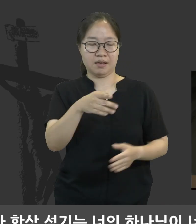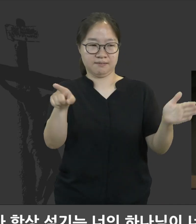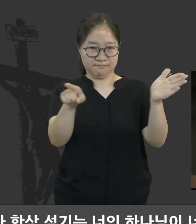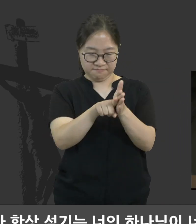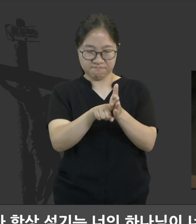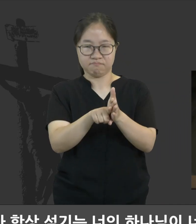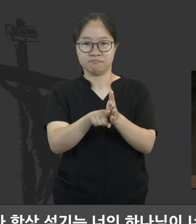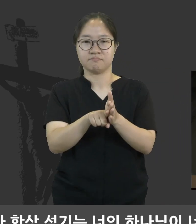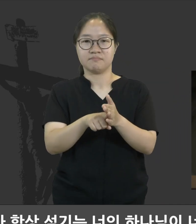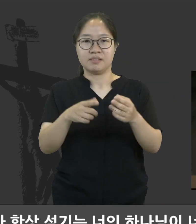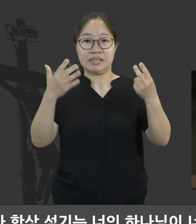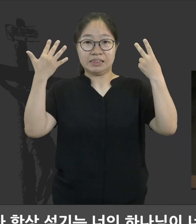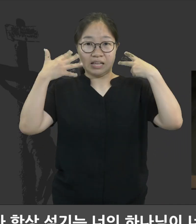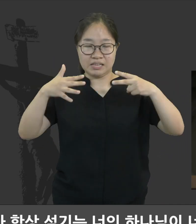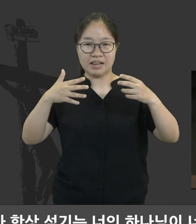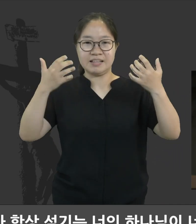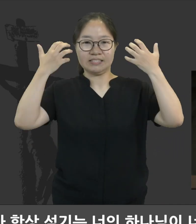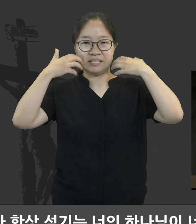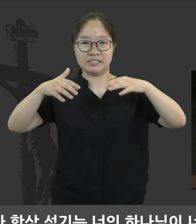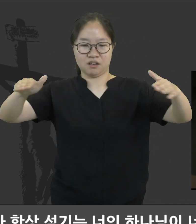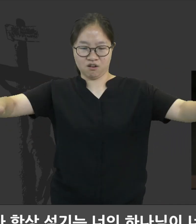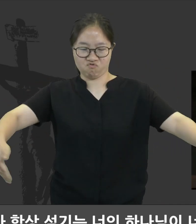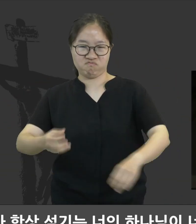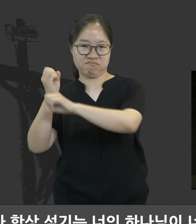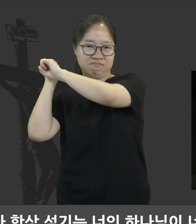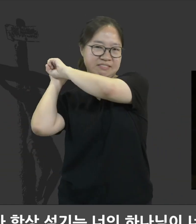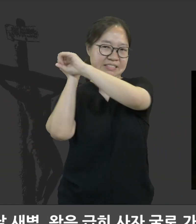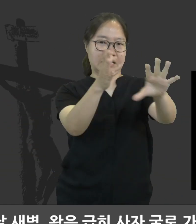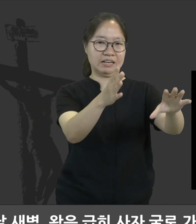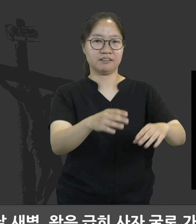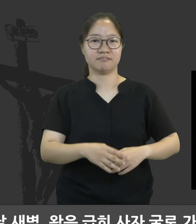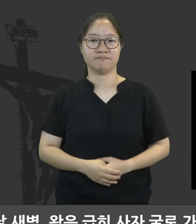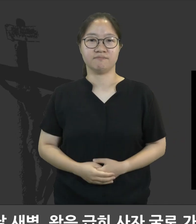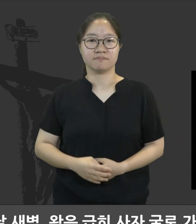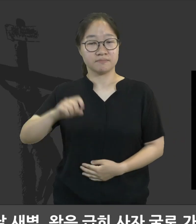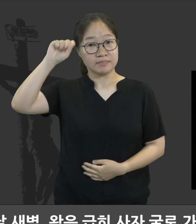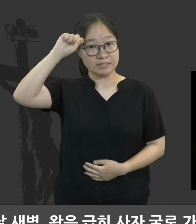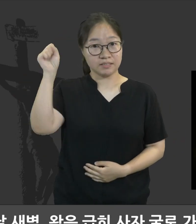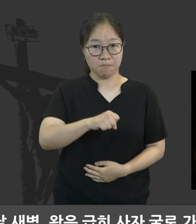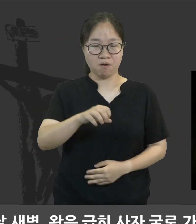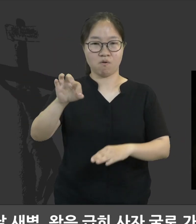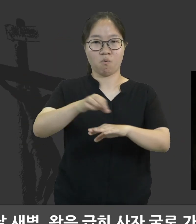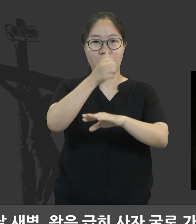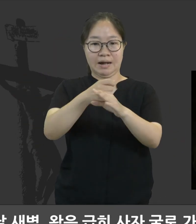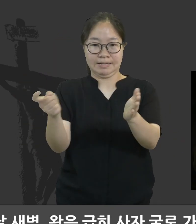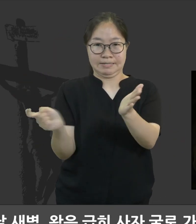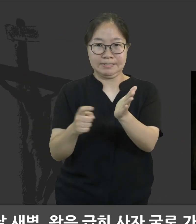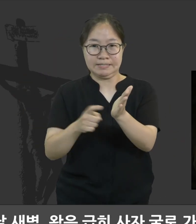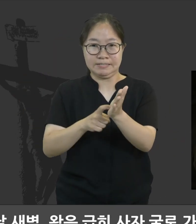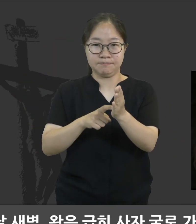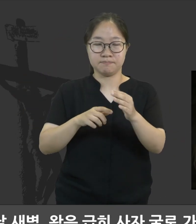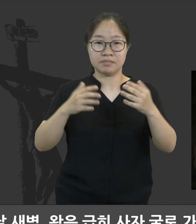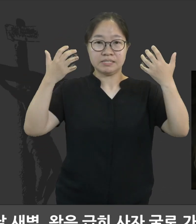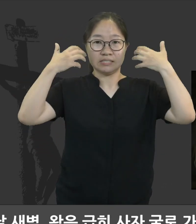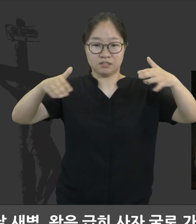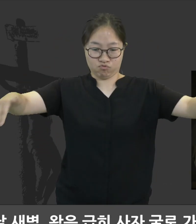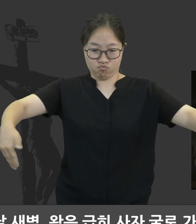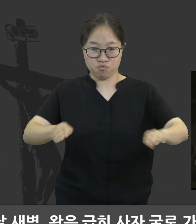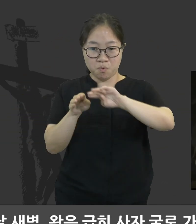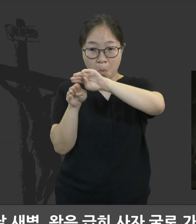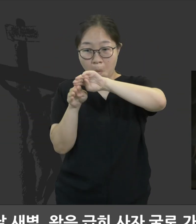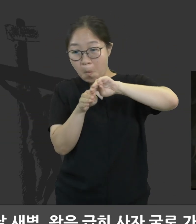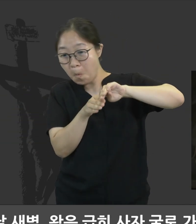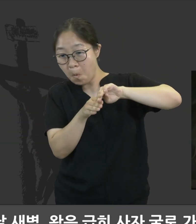다니엘을 사자굴로 내어줍니다. 이튿날 새벽 왕은 급히 사자굴로 가서 다니엘의 생사를